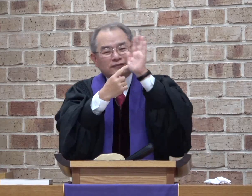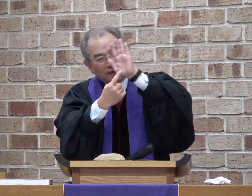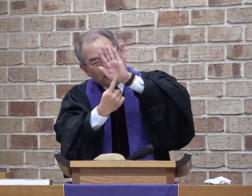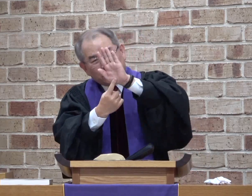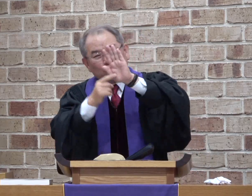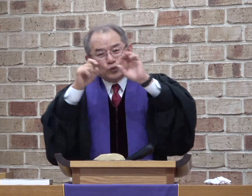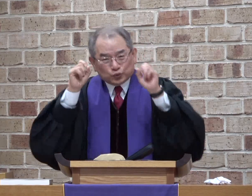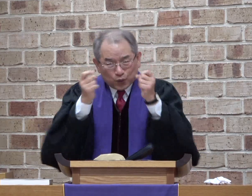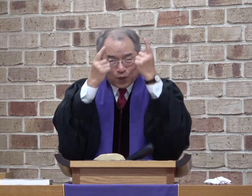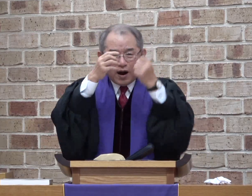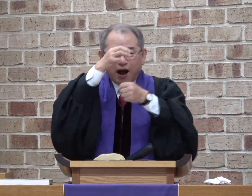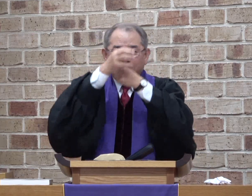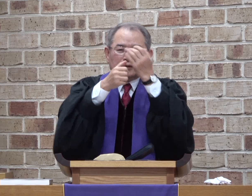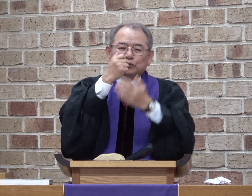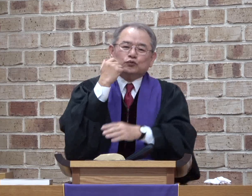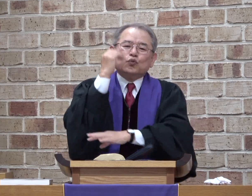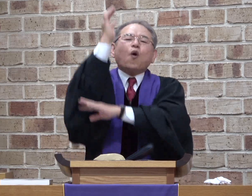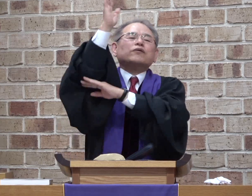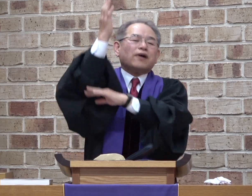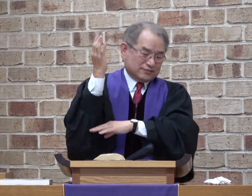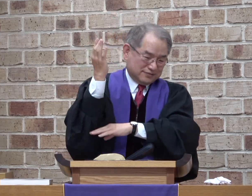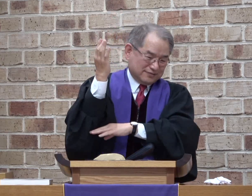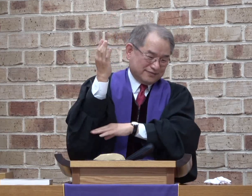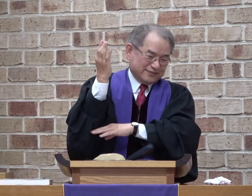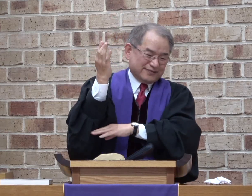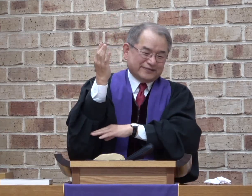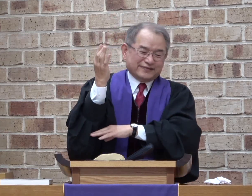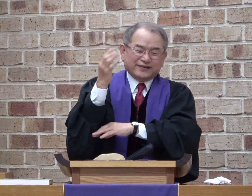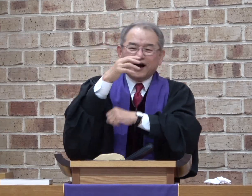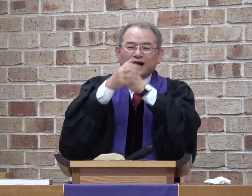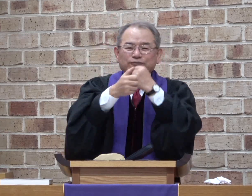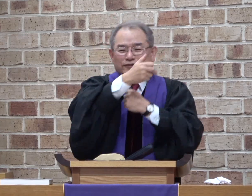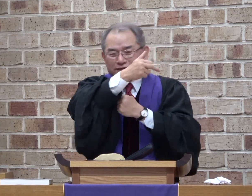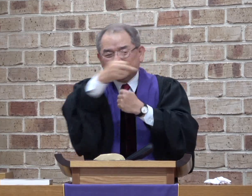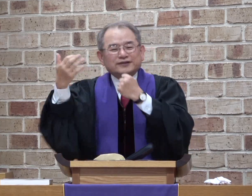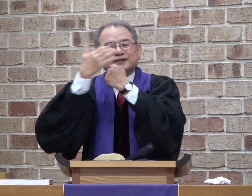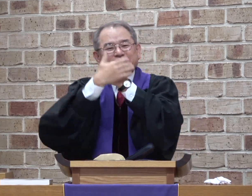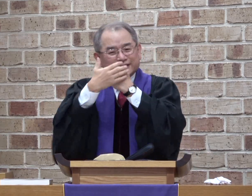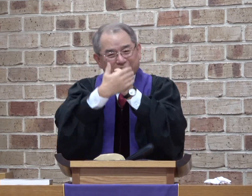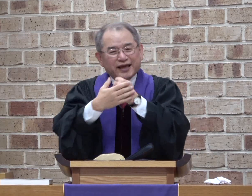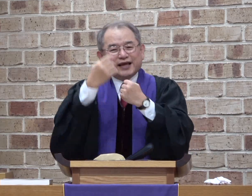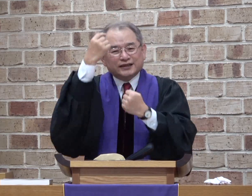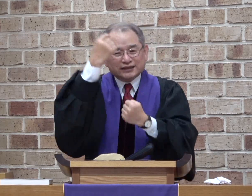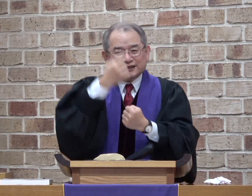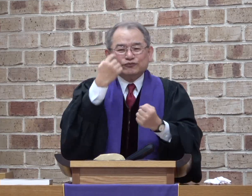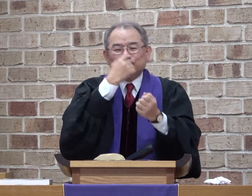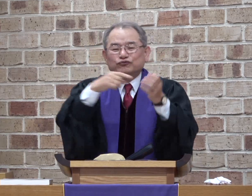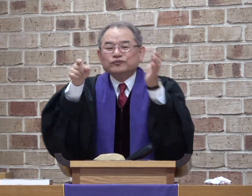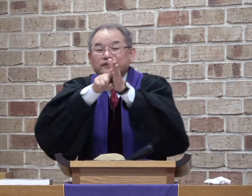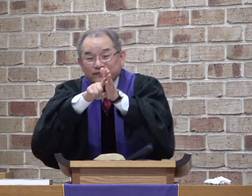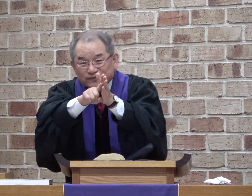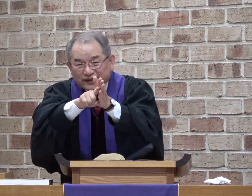믿음을 나타내며 하나님께 영광 돌리는 큰 은혜가 있을 줄